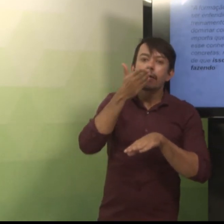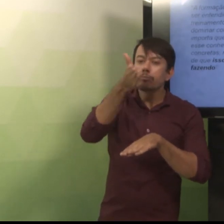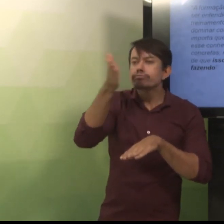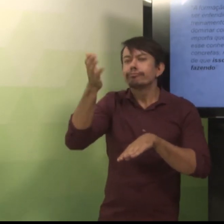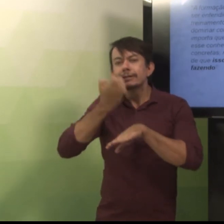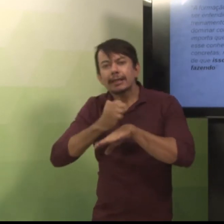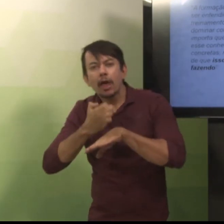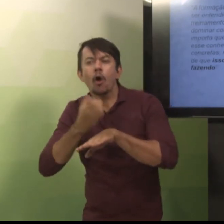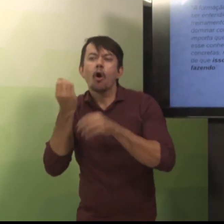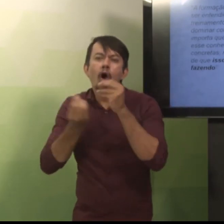prática.